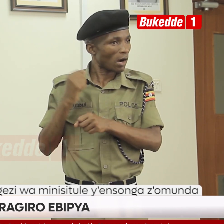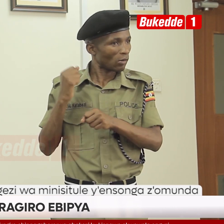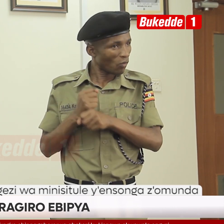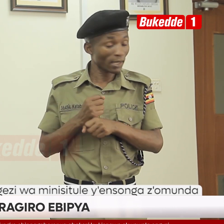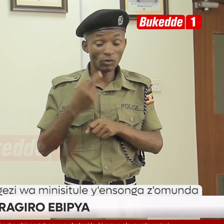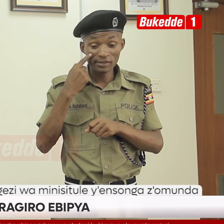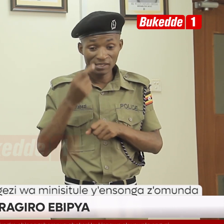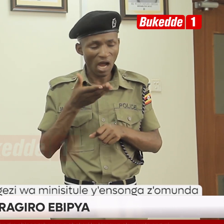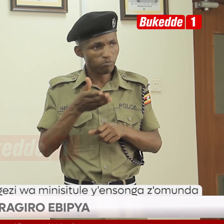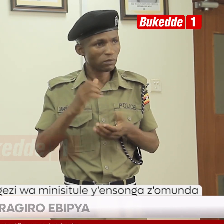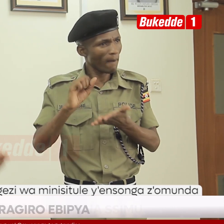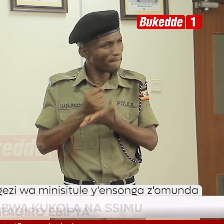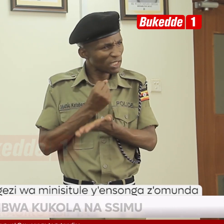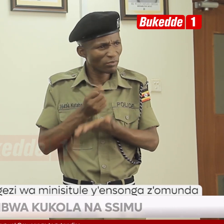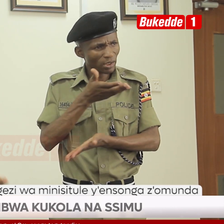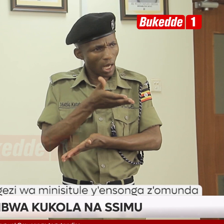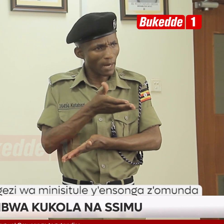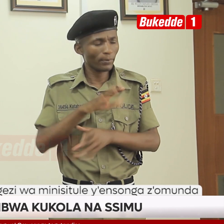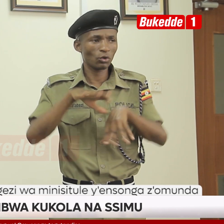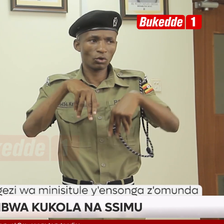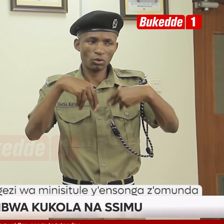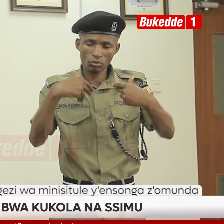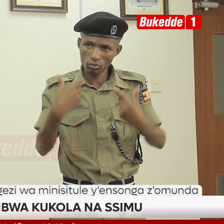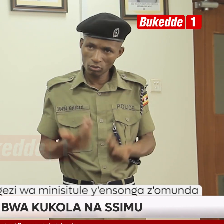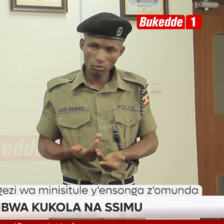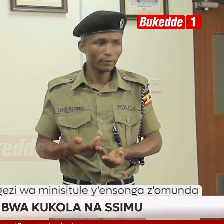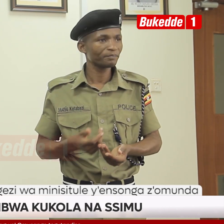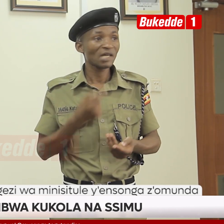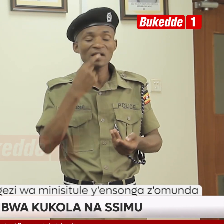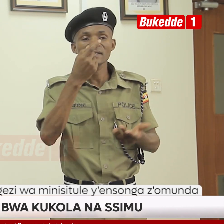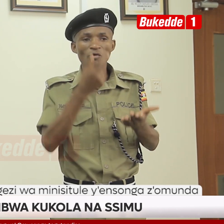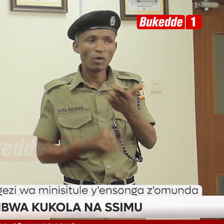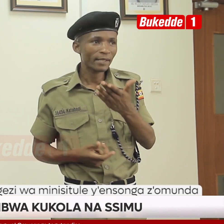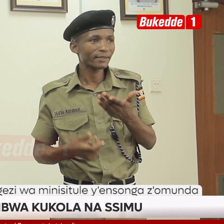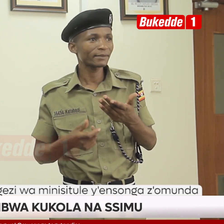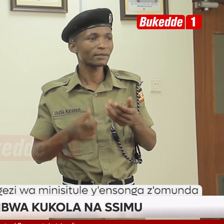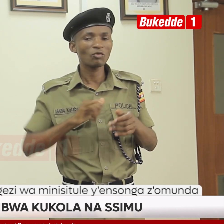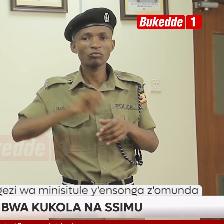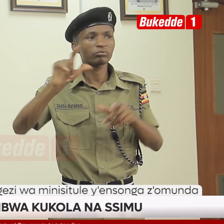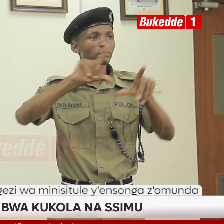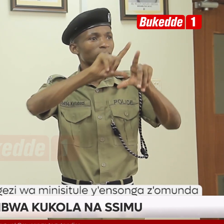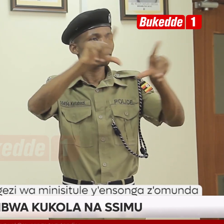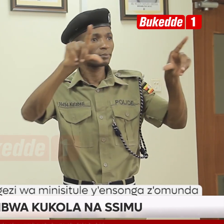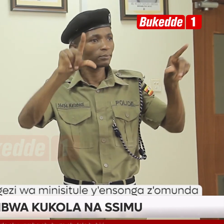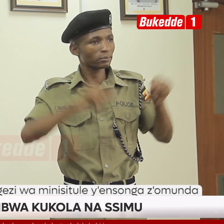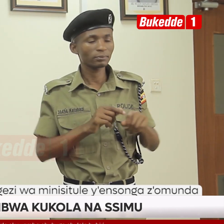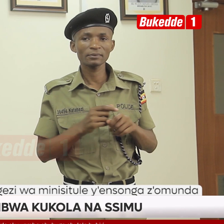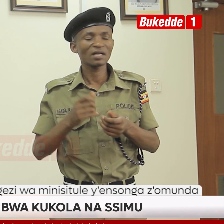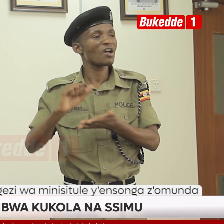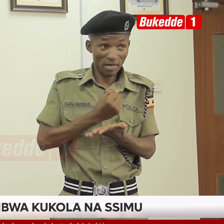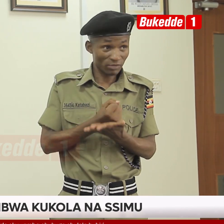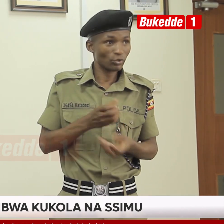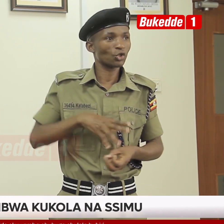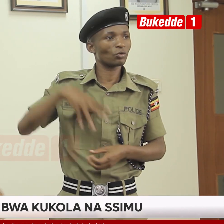akatabo ketuyita passport akagamba kati olina tiketi ogenda wa, olina visa